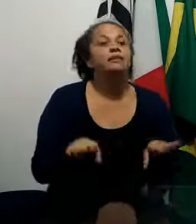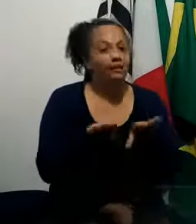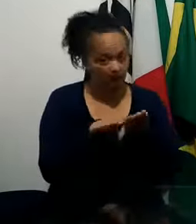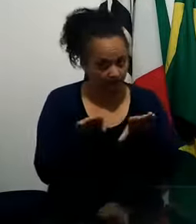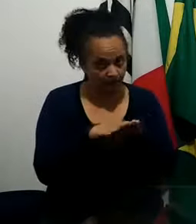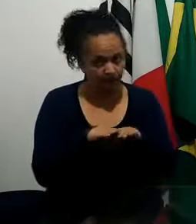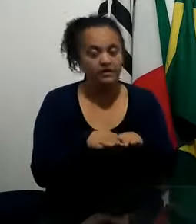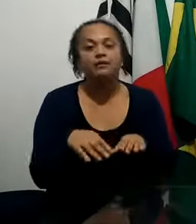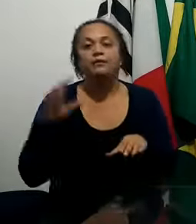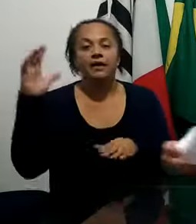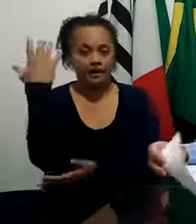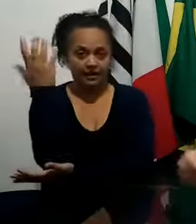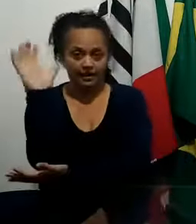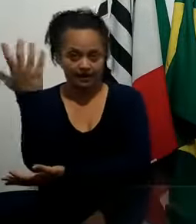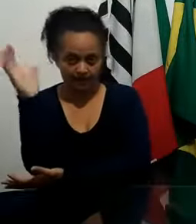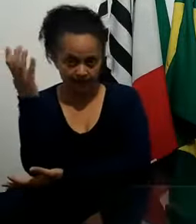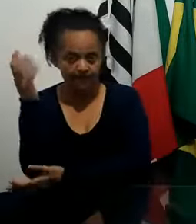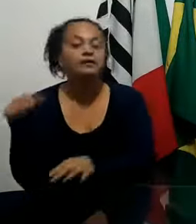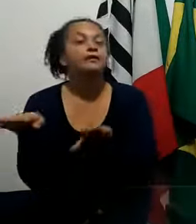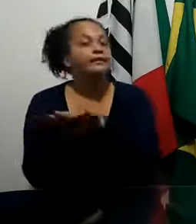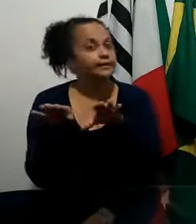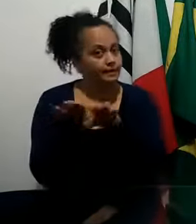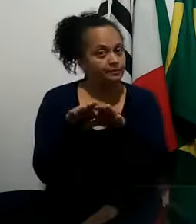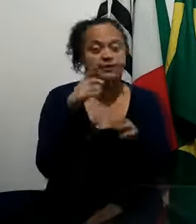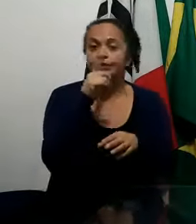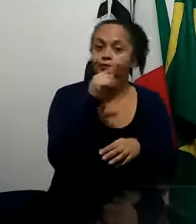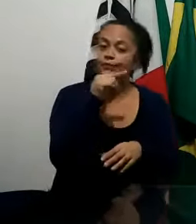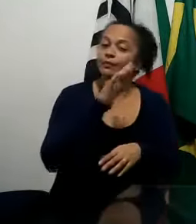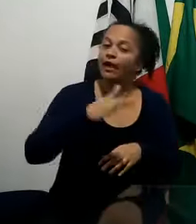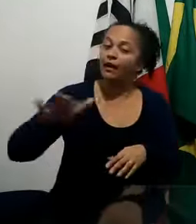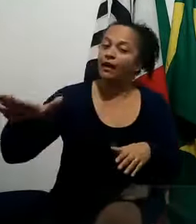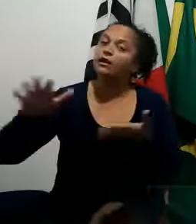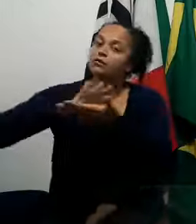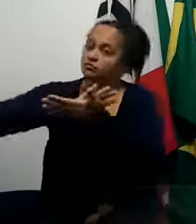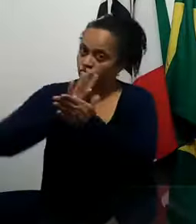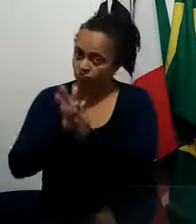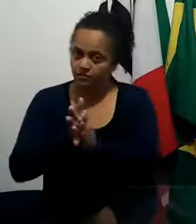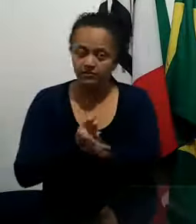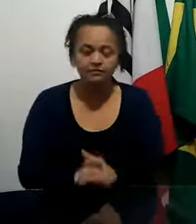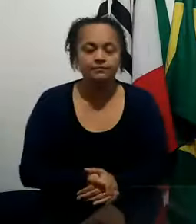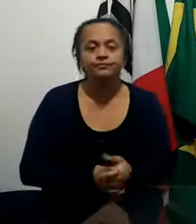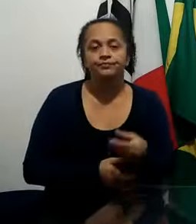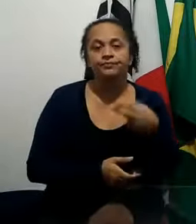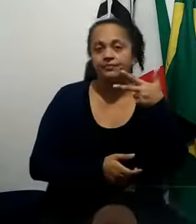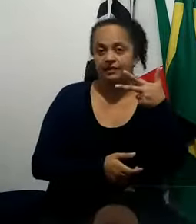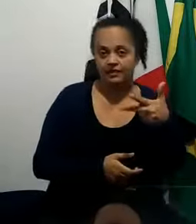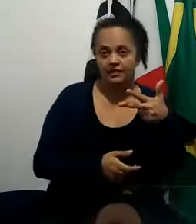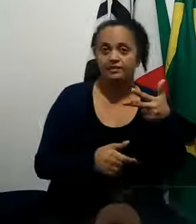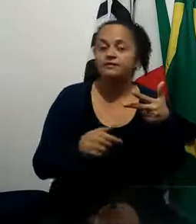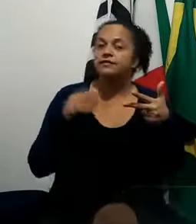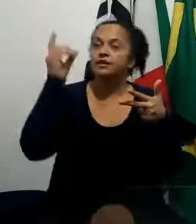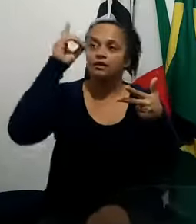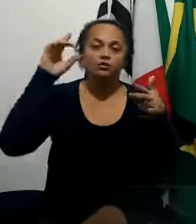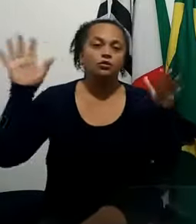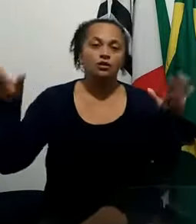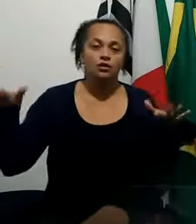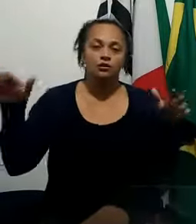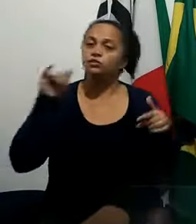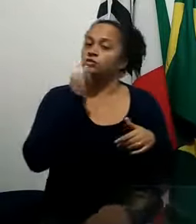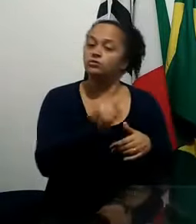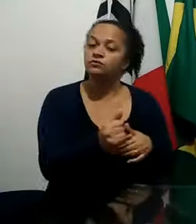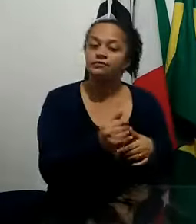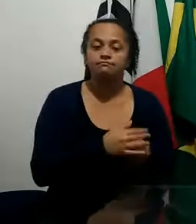segunda devastação marítima. A terceira trombeta, capítulo 8, verso 10 e